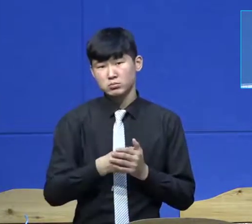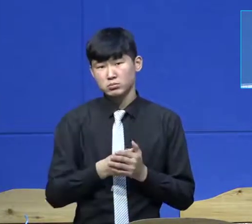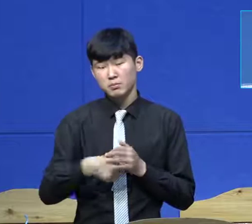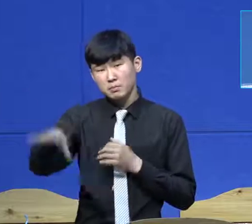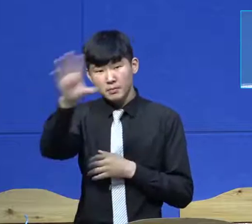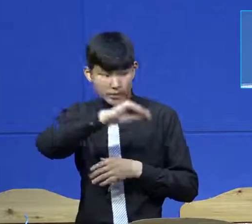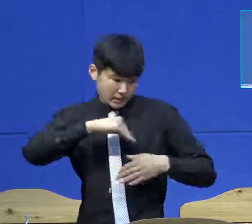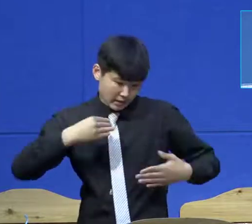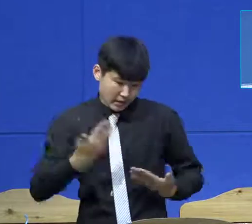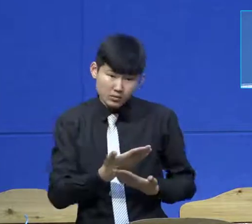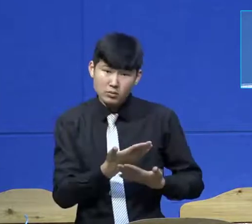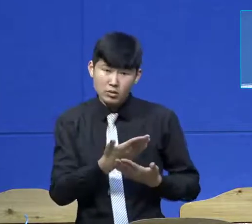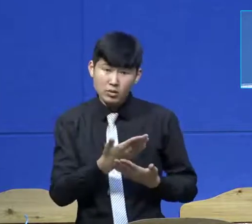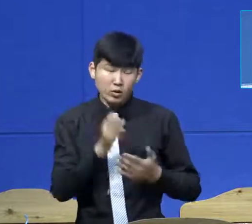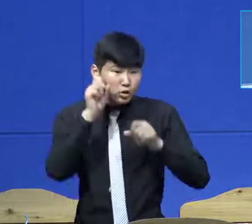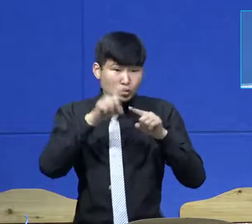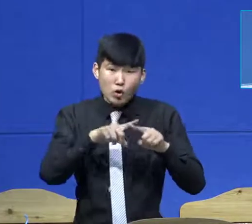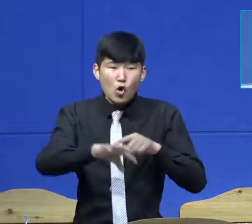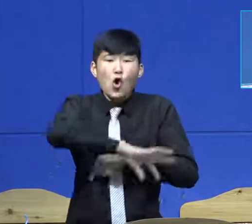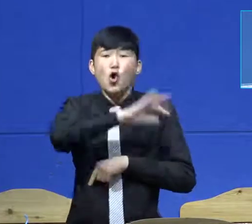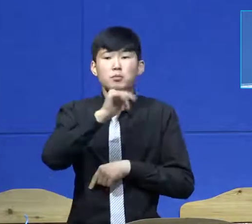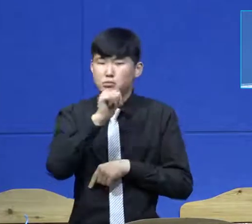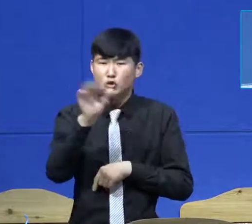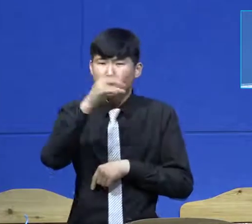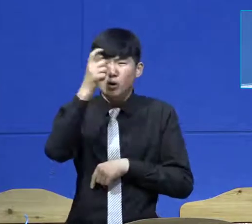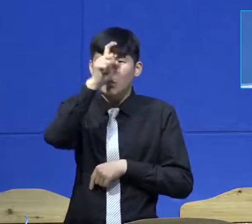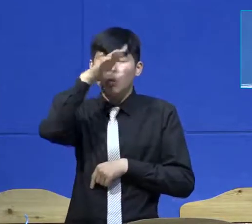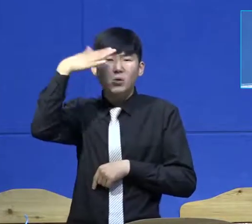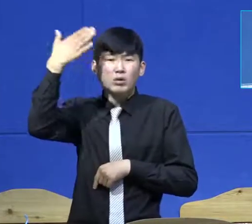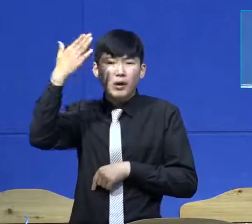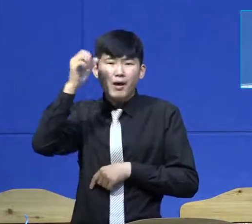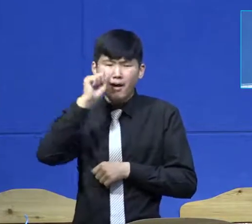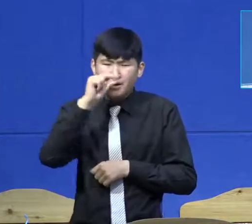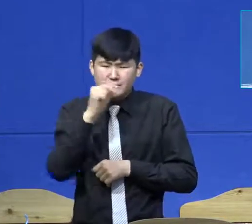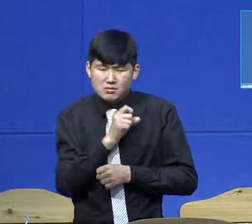Бидний амьдарч байгаа зорилго бол өөр юм биш. Цор ганц бурхны ачааг хариулах. Яаж?